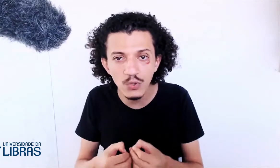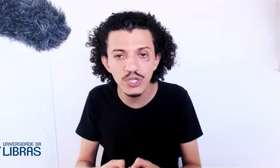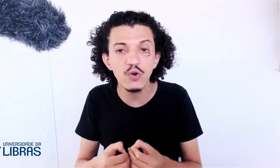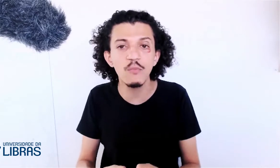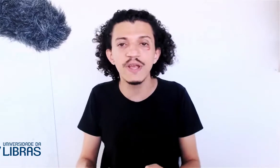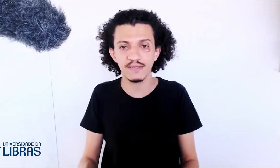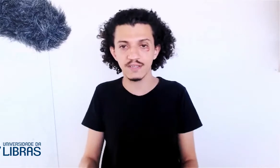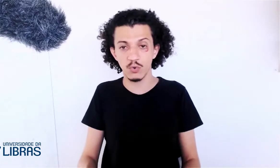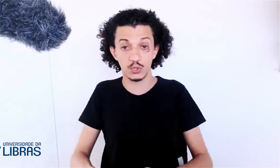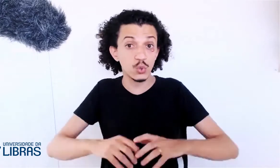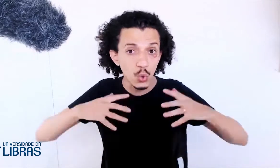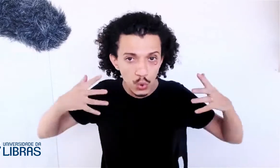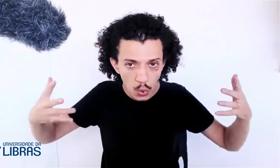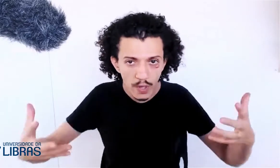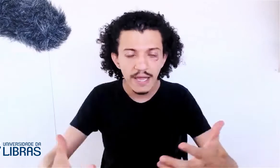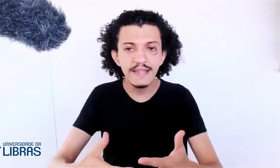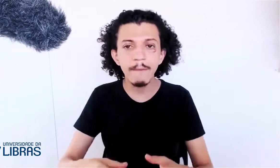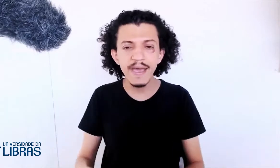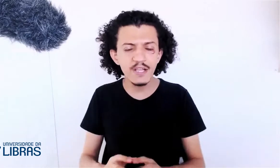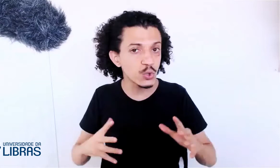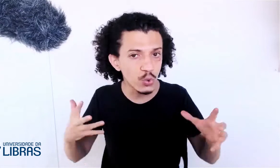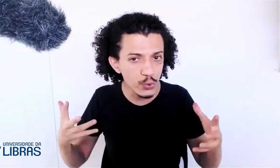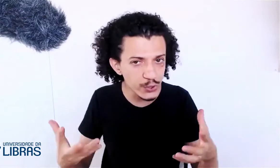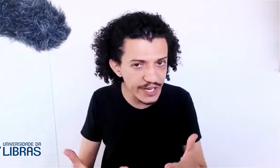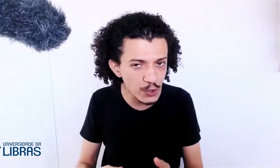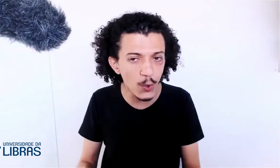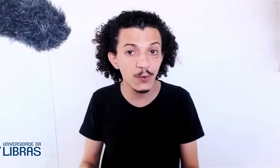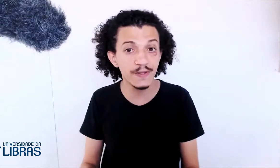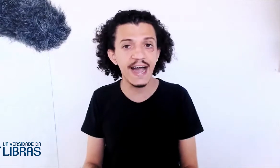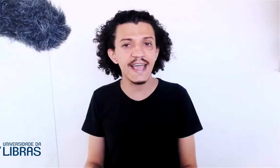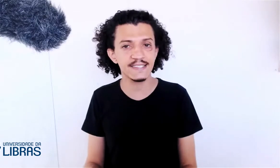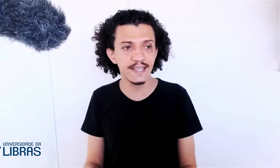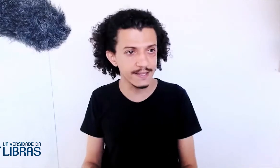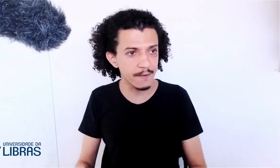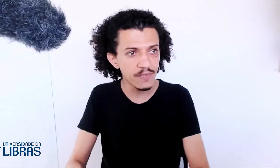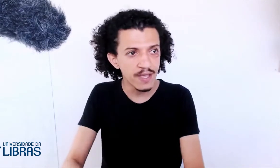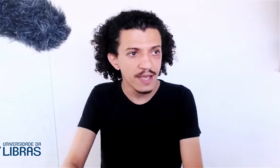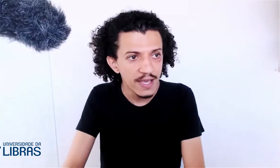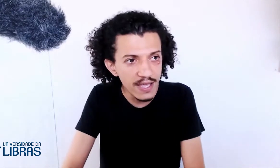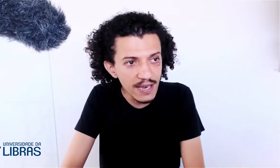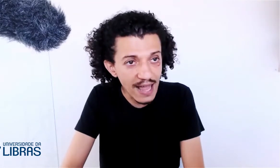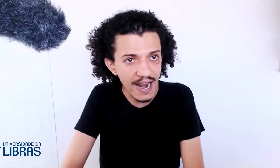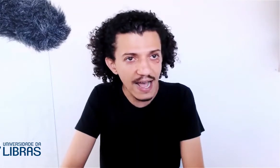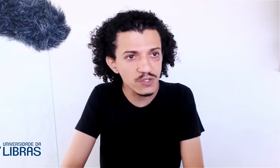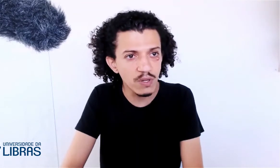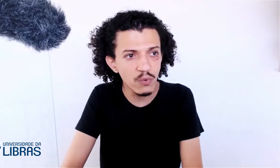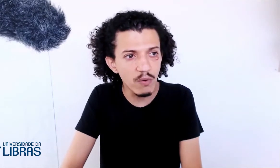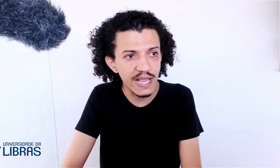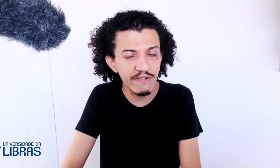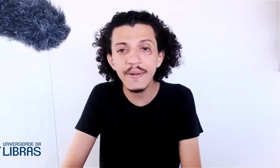de comunicação hoje. Tudo depende, tudo gira em torno da escrita. E lá atrás, quando eu estava